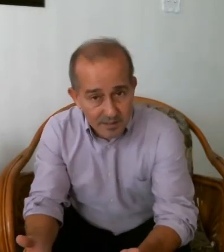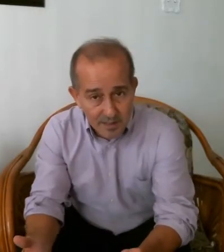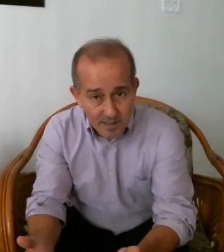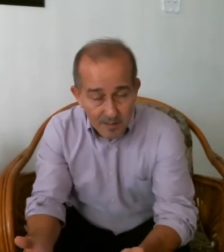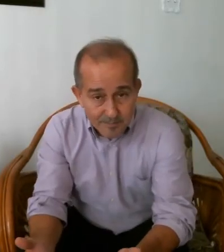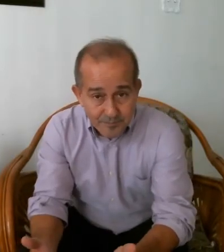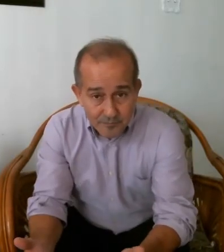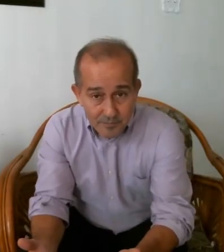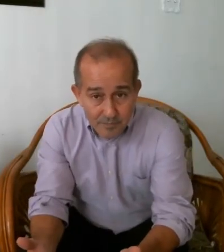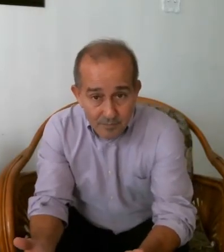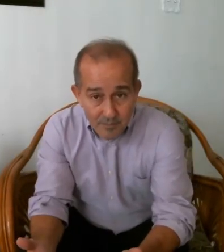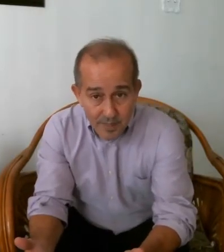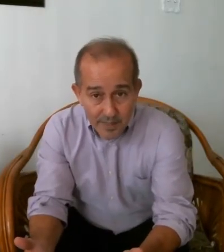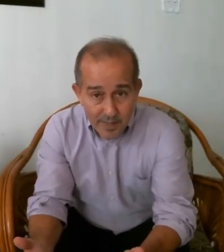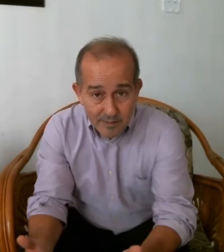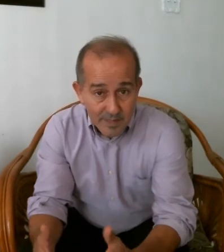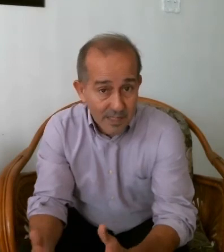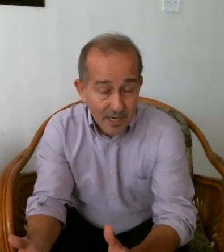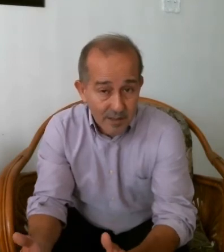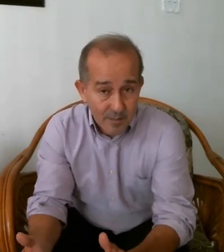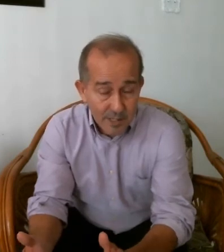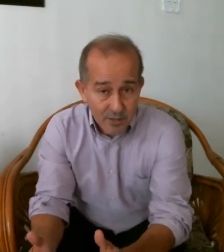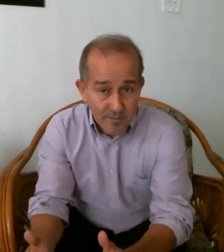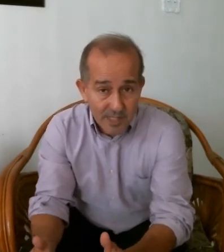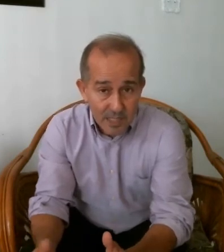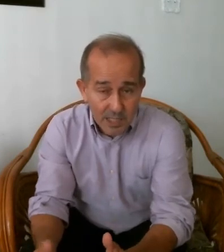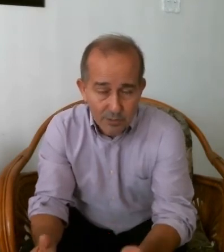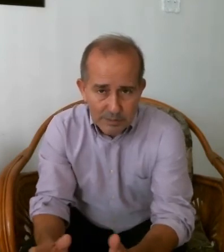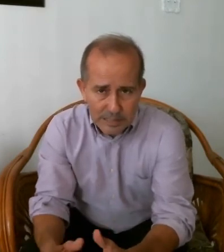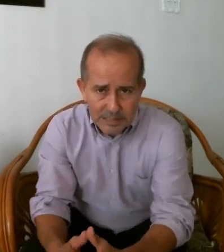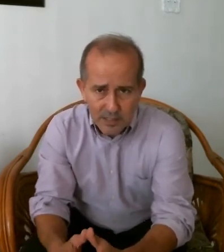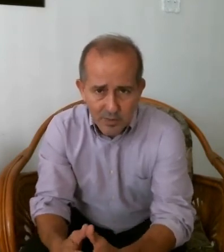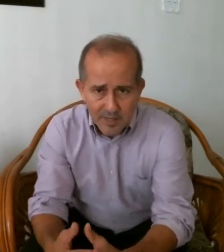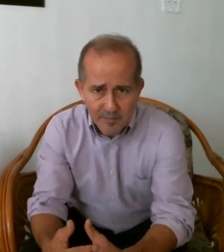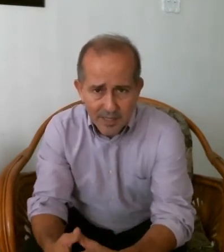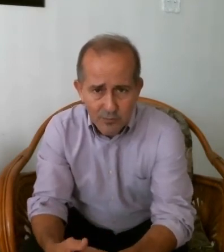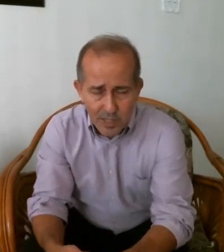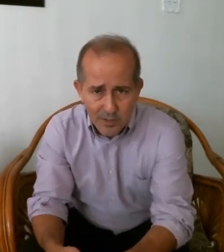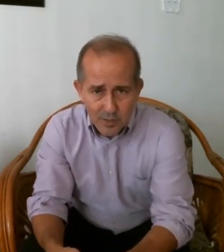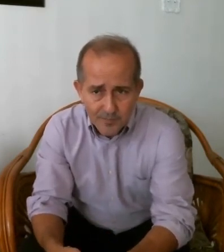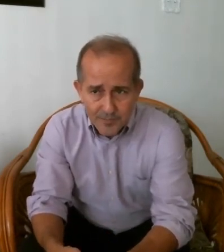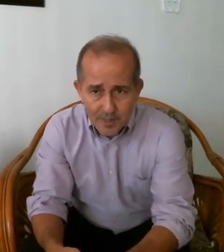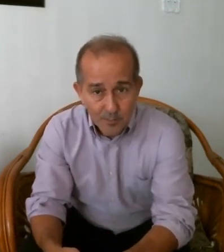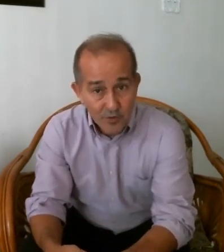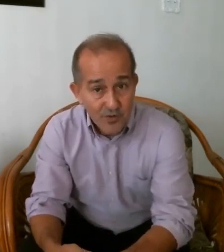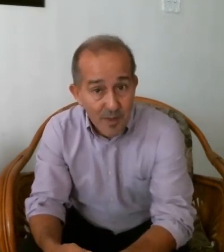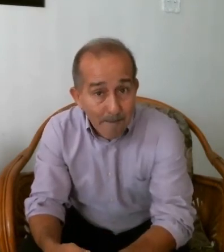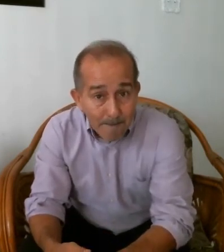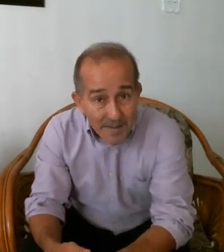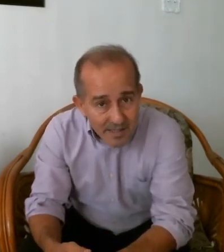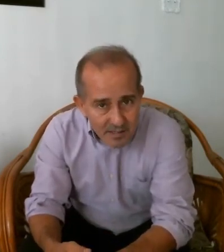Cenicienta. Seguiré, como le digo, investigando, analizando, a ver y preguntando. Yo soy bien